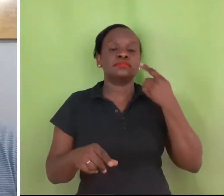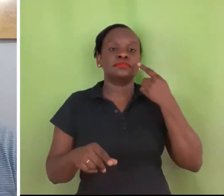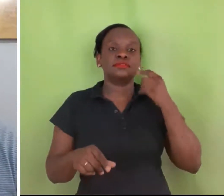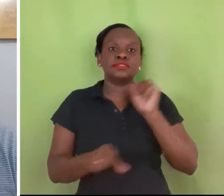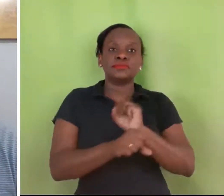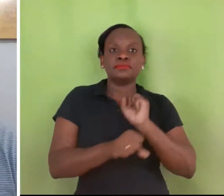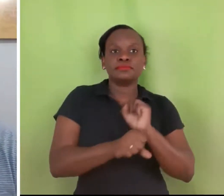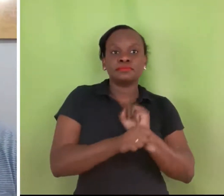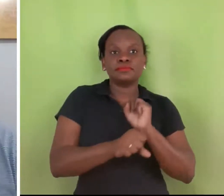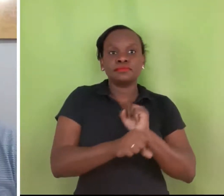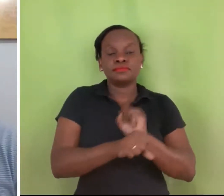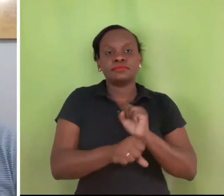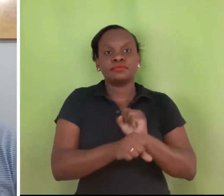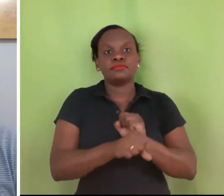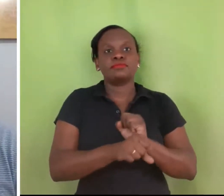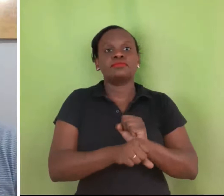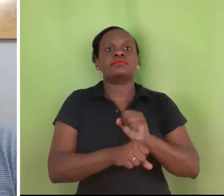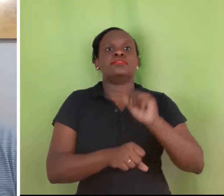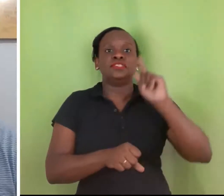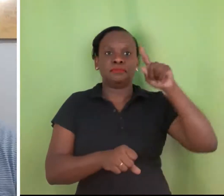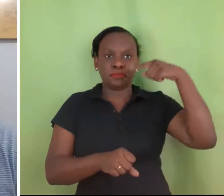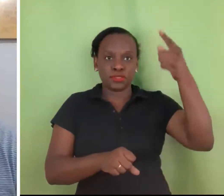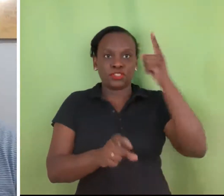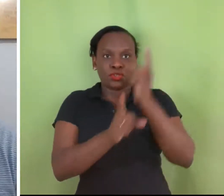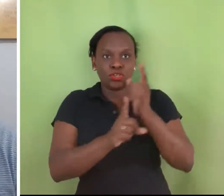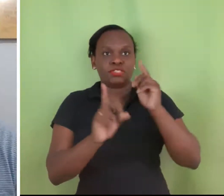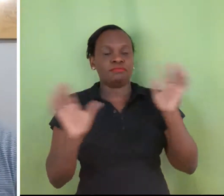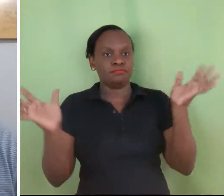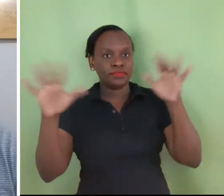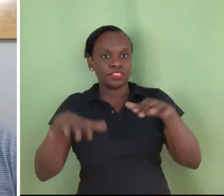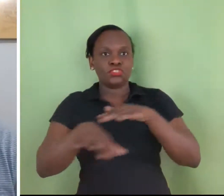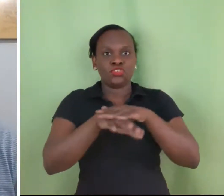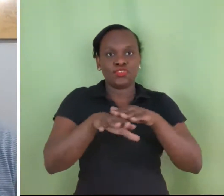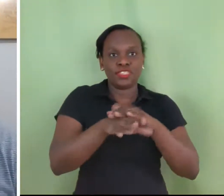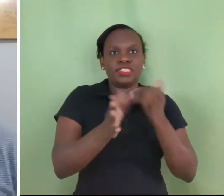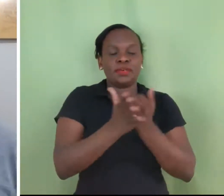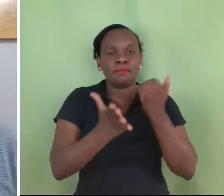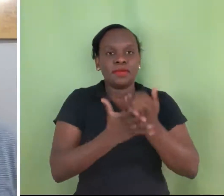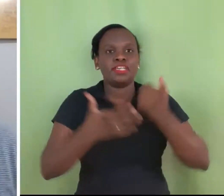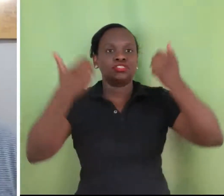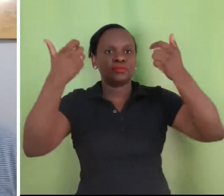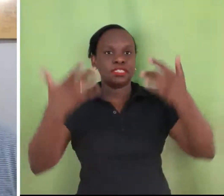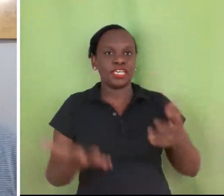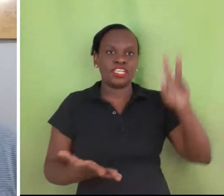né, aguardando aí o nosso próximo encontro para a gente conversar mais, falar mais